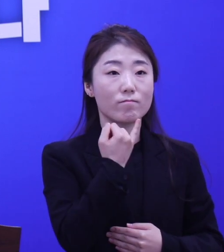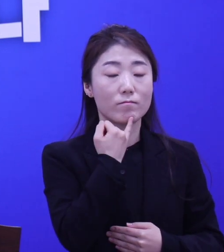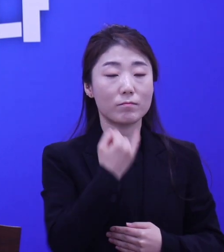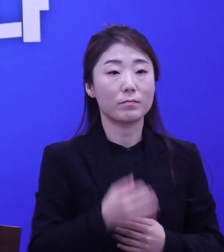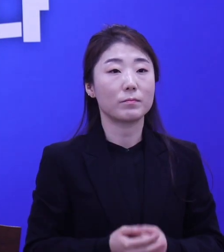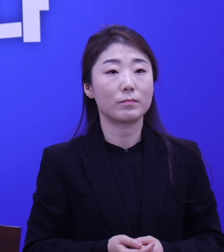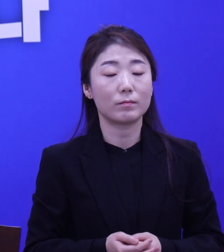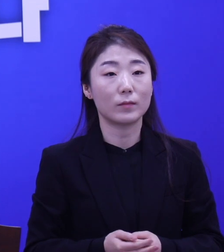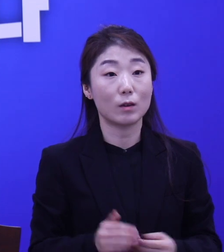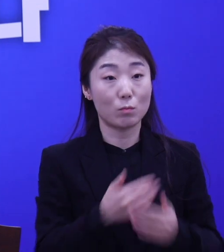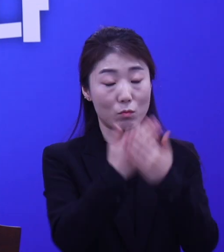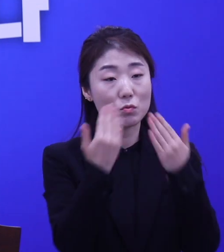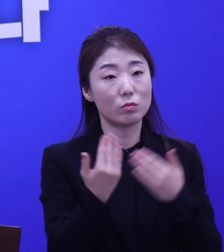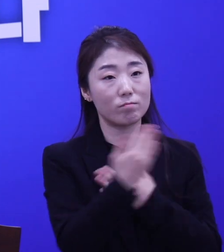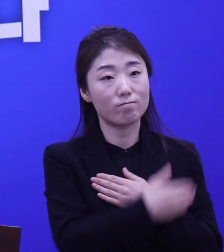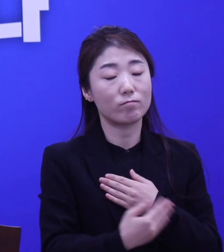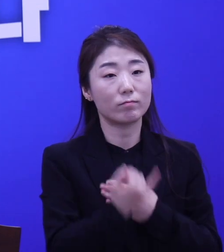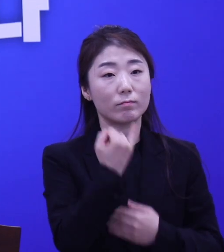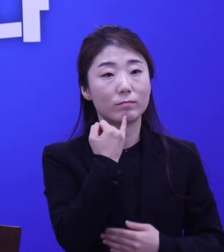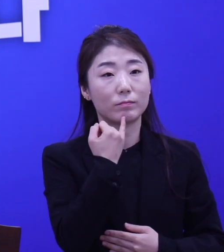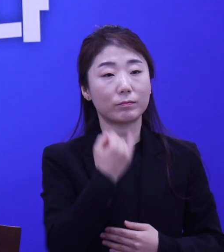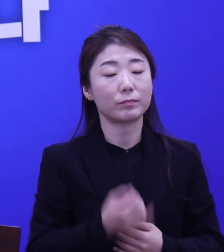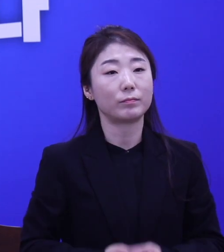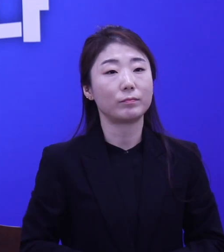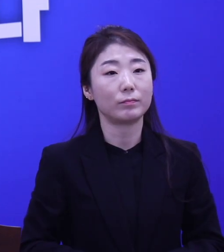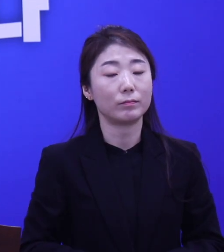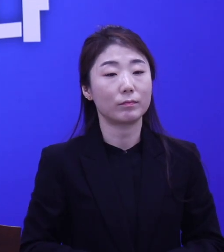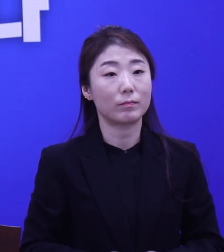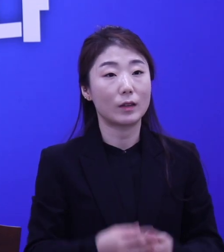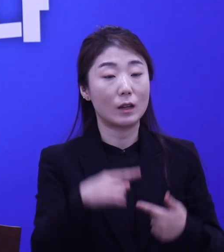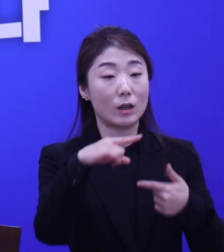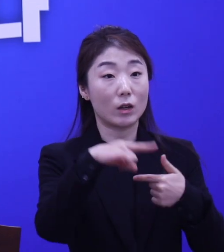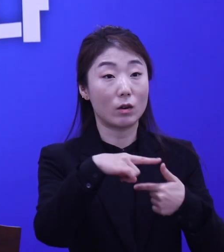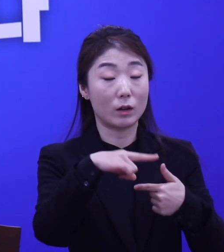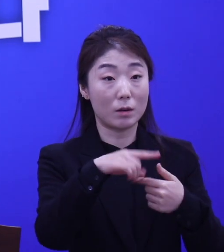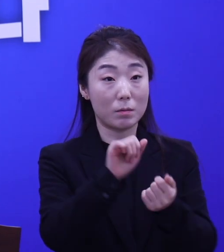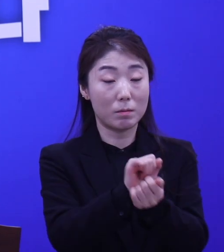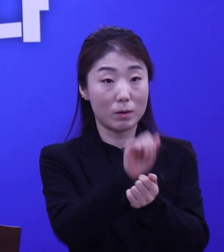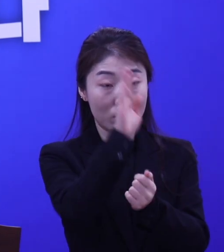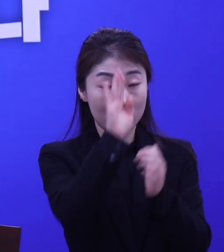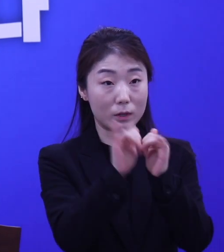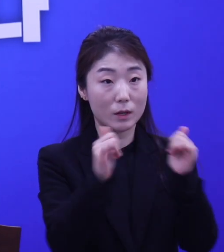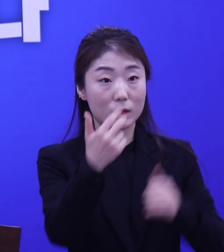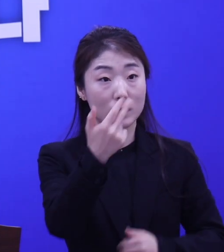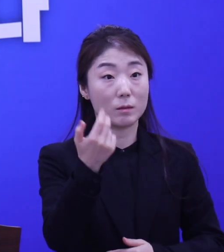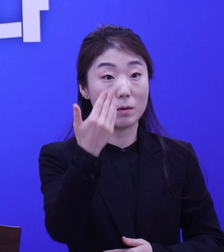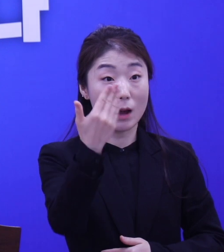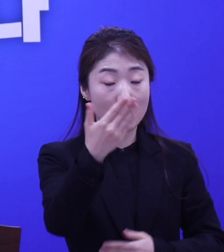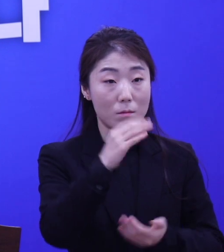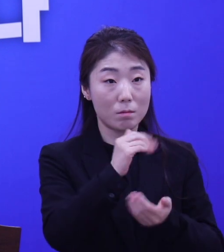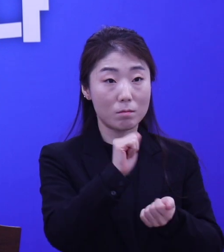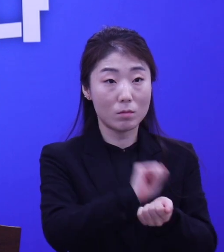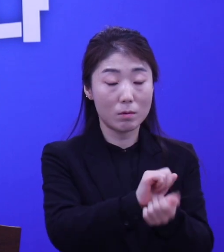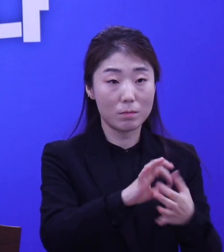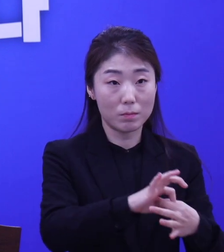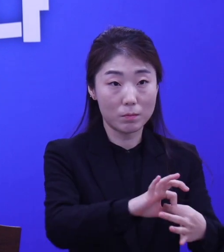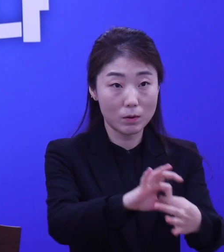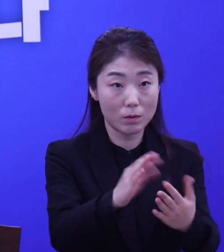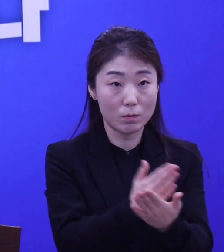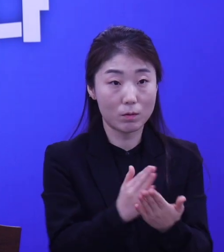건강 상태는 현재 양호한 편입니다. 경남 확진자 79명의 감염 경로를